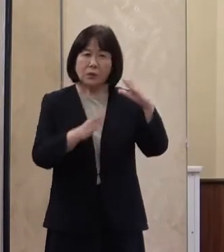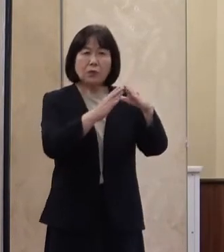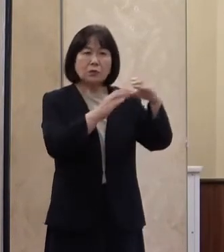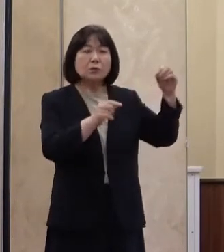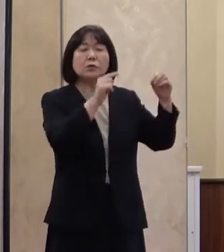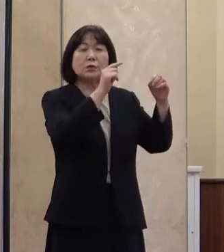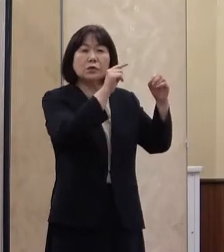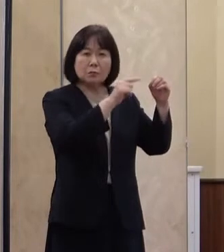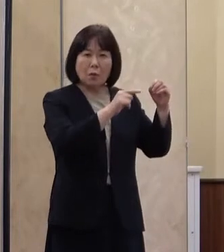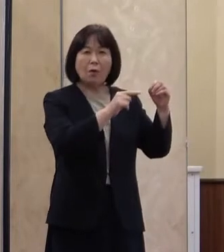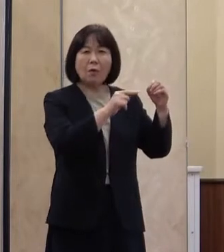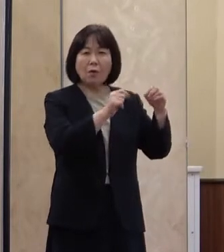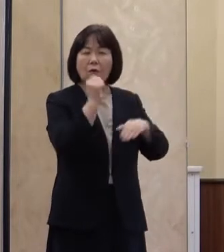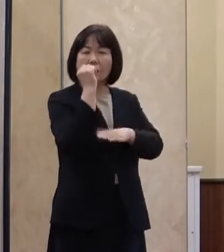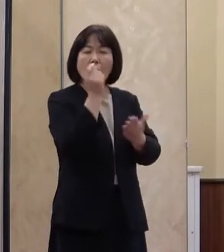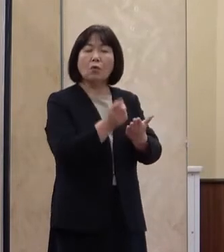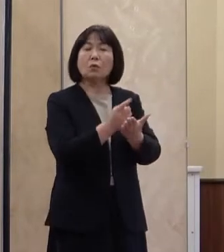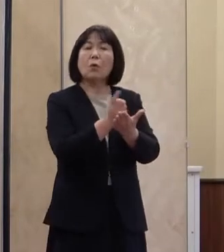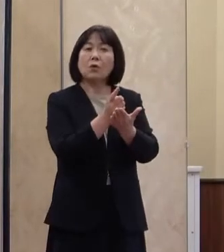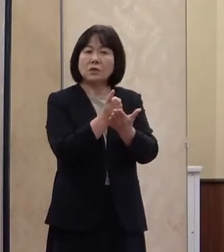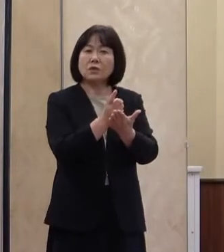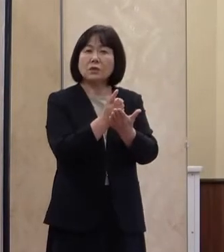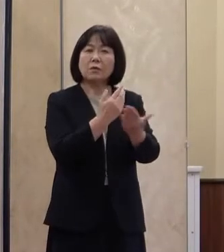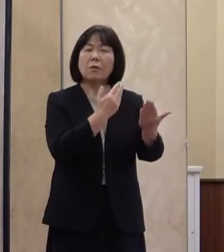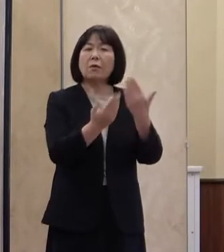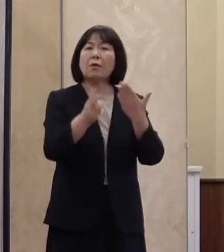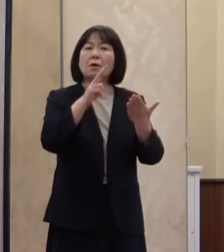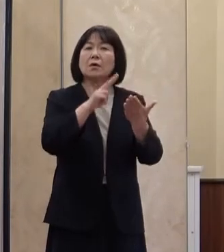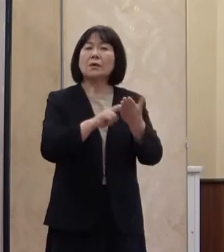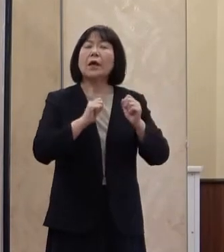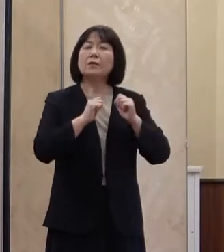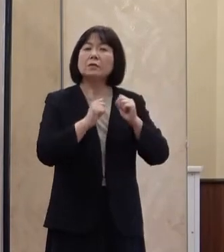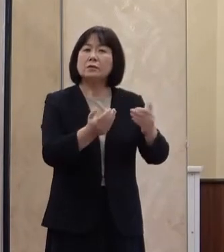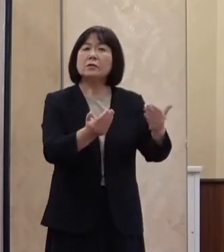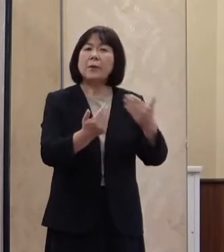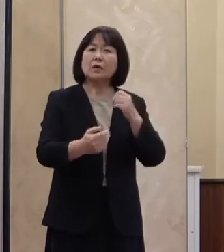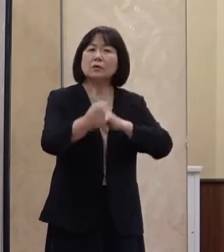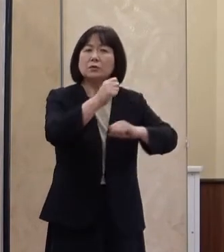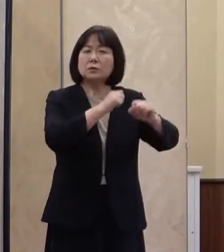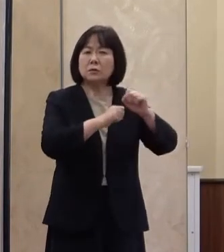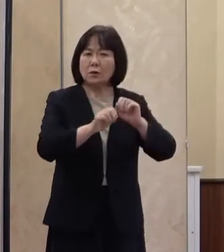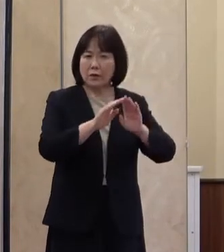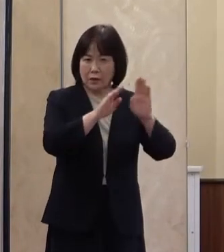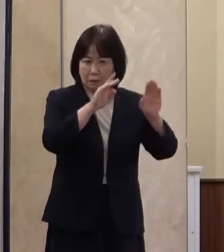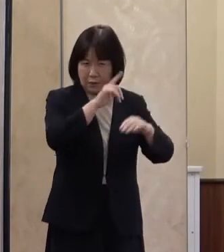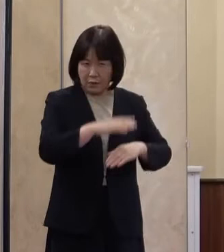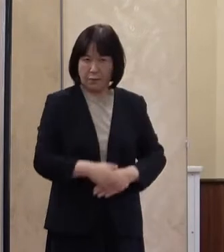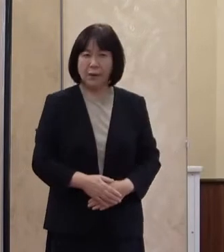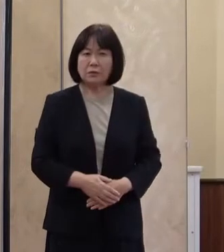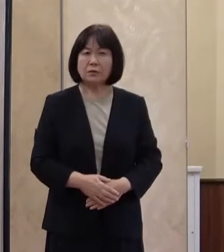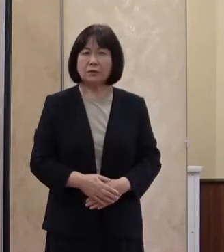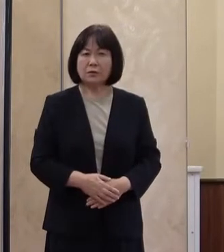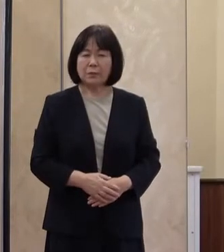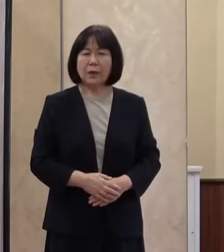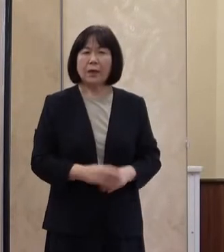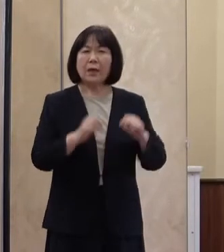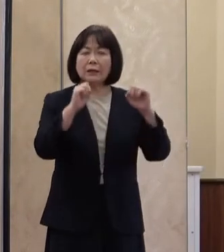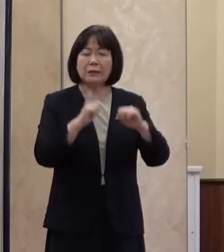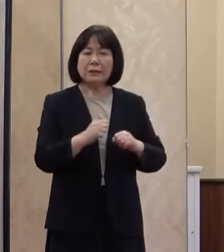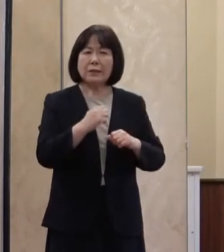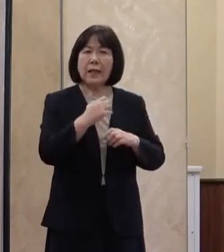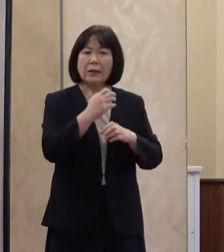いよこの基本方針というのを確定させるべく動き始め、そしてその認定の期間という